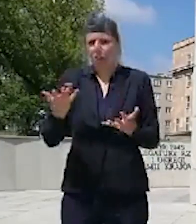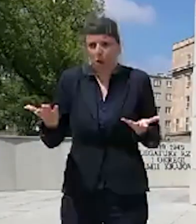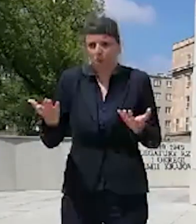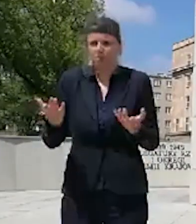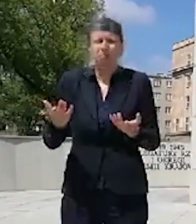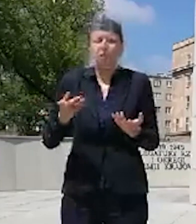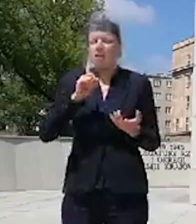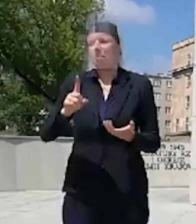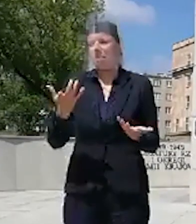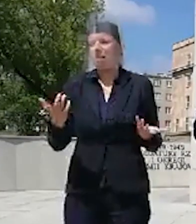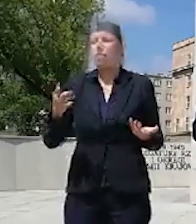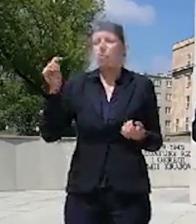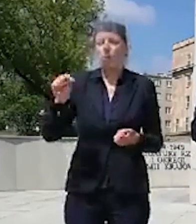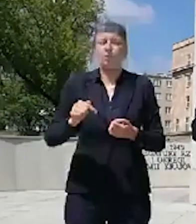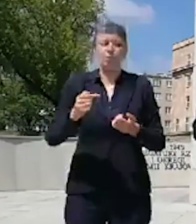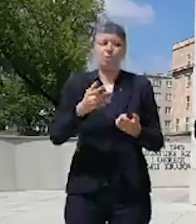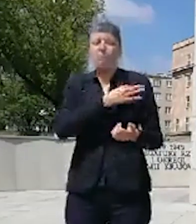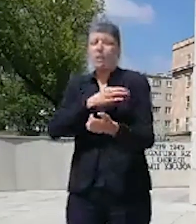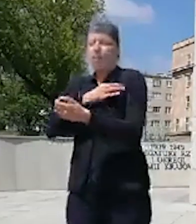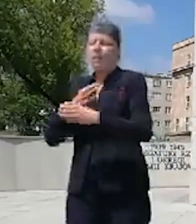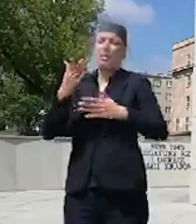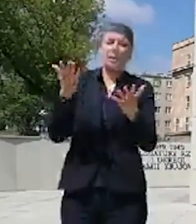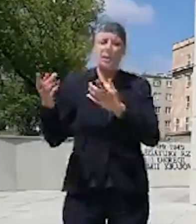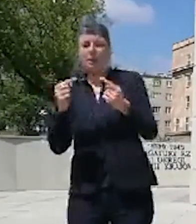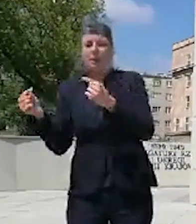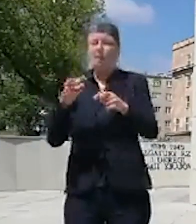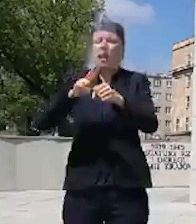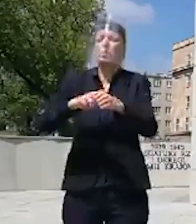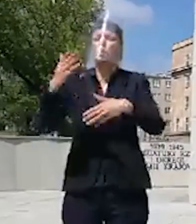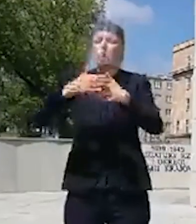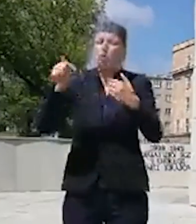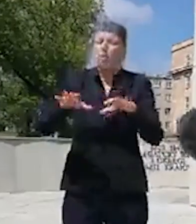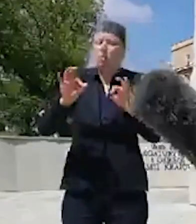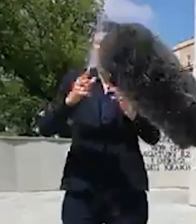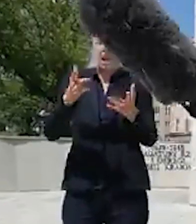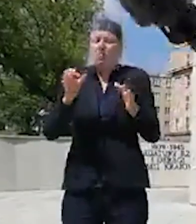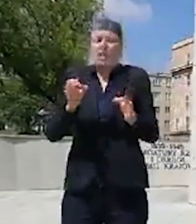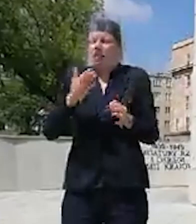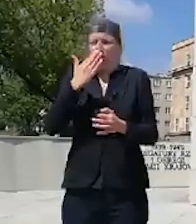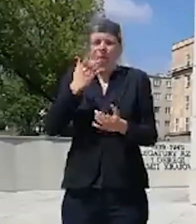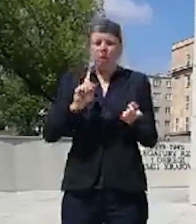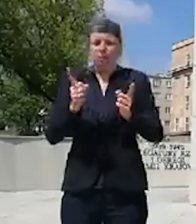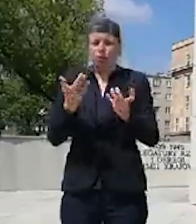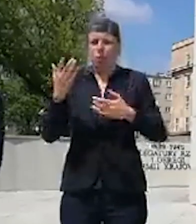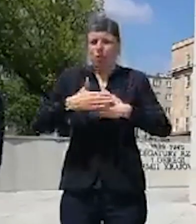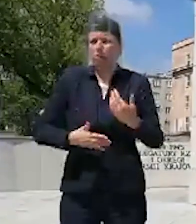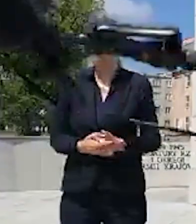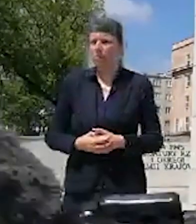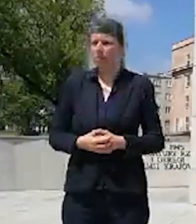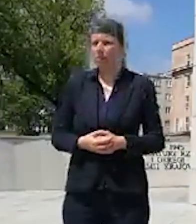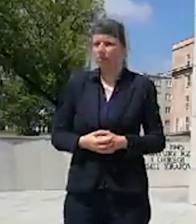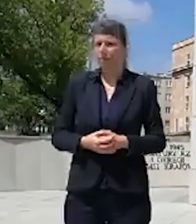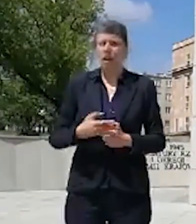że to się musi kiedyś skończyć. Na razie nie zanosi się, żeby skończyło się za szybko. Marszałek Grodzki zapowiedział, że na początku przyszłego tygodnia ta ustawa ma